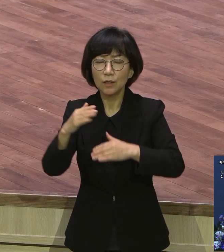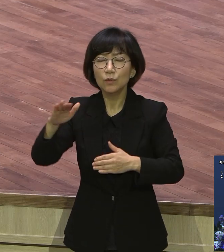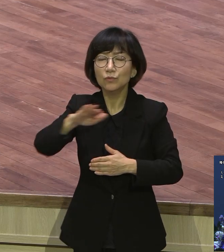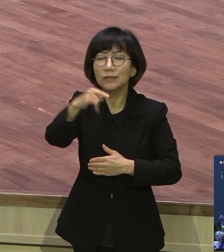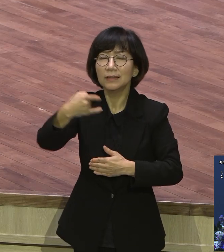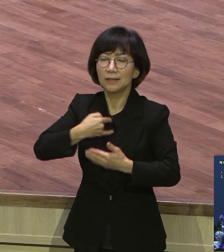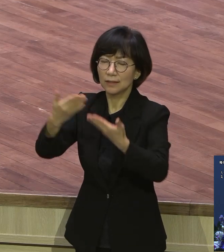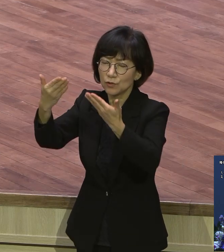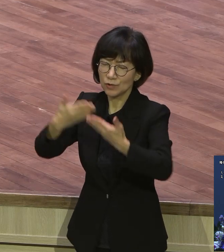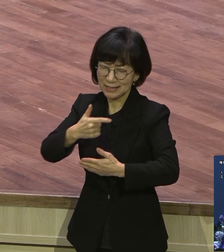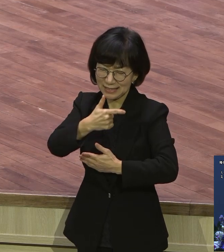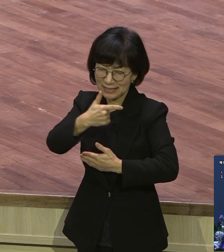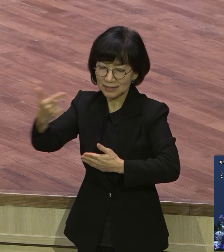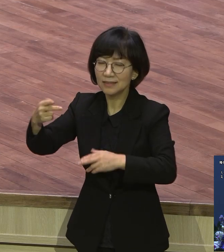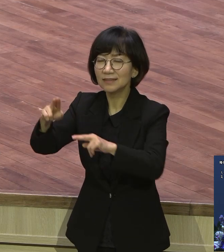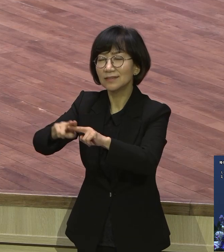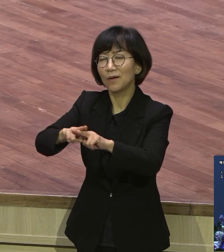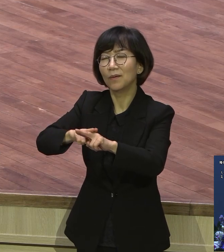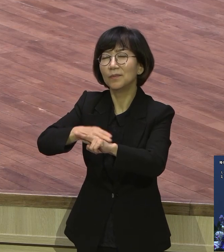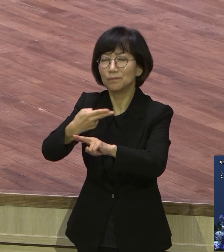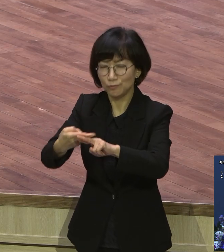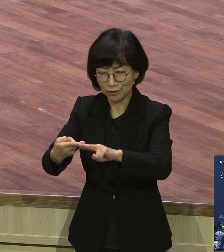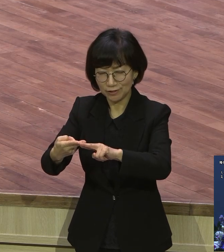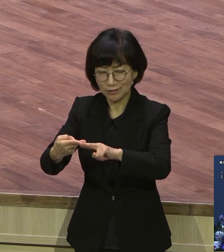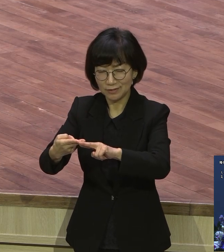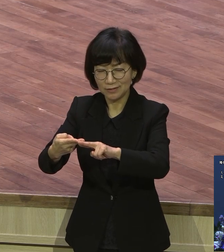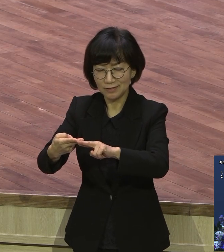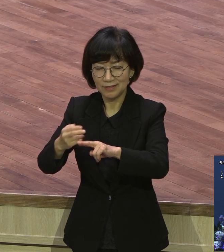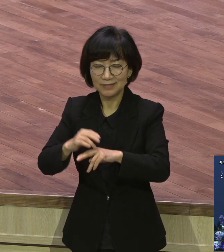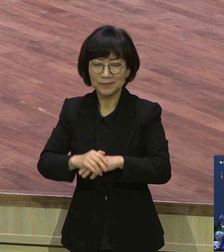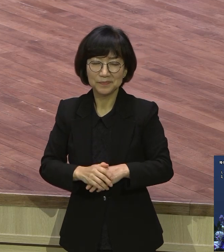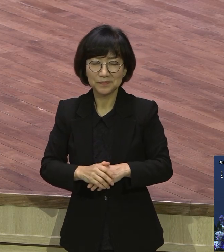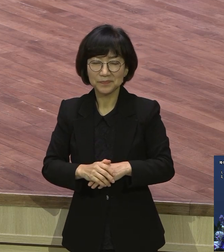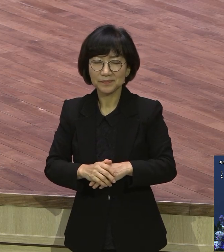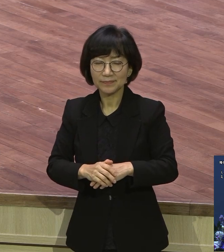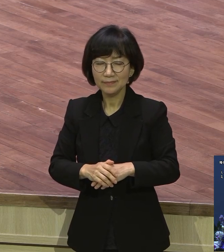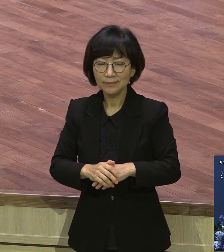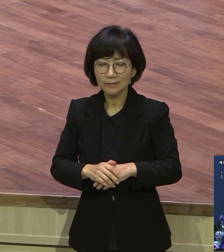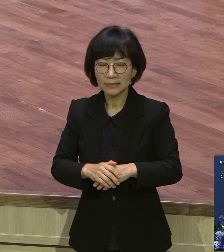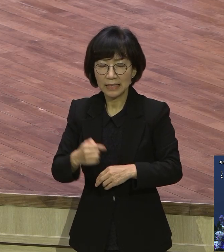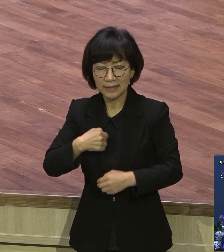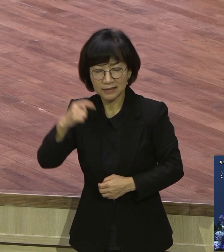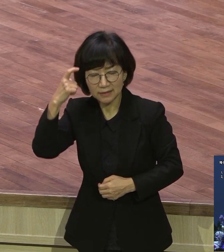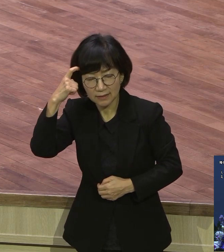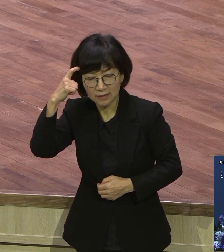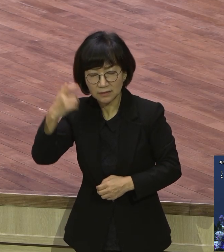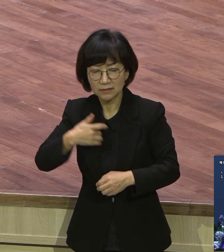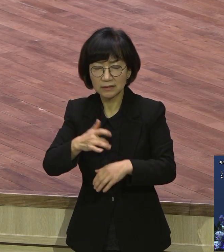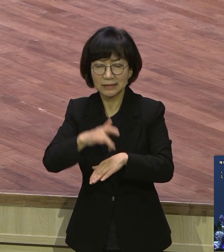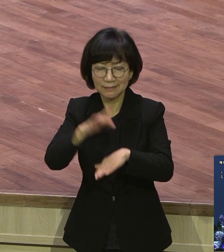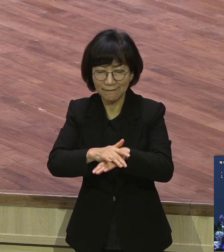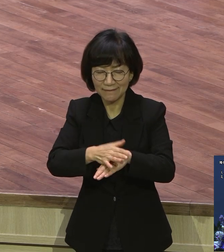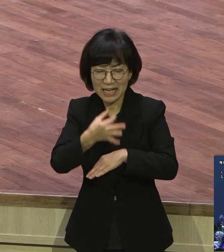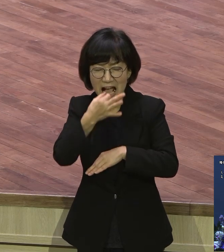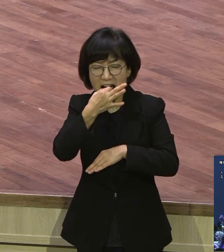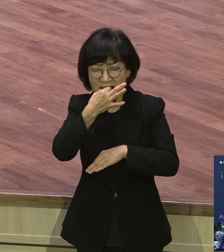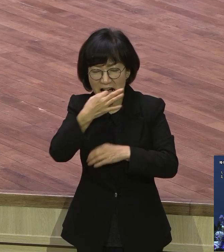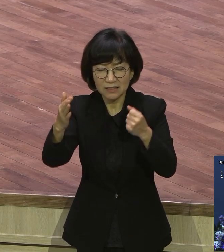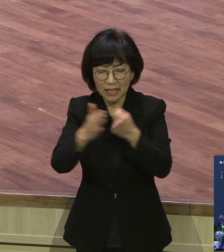최고의 선물인데 이 선물을 다 낳은 사람도 내 생각 때문에 내 습관 때문에 내 욕심 때문에